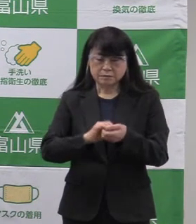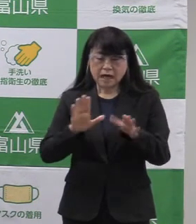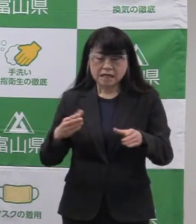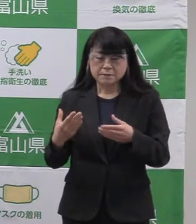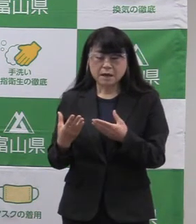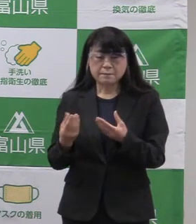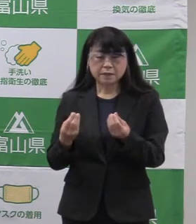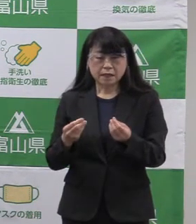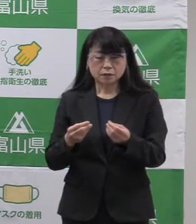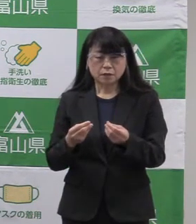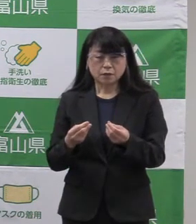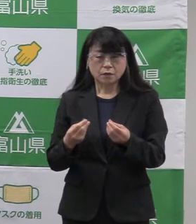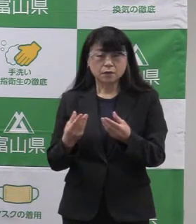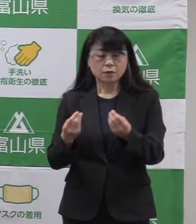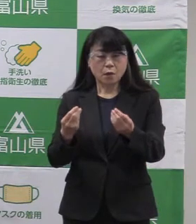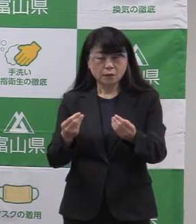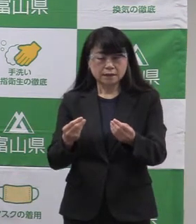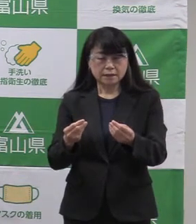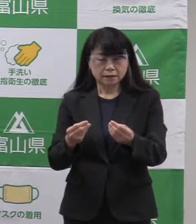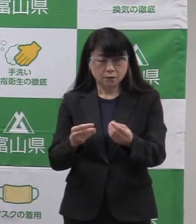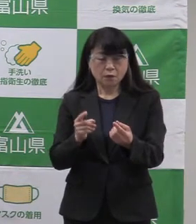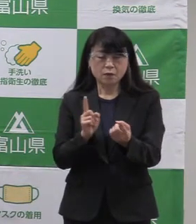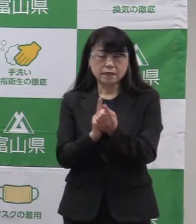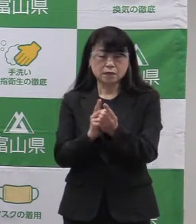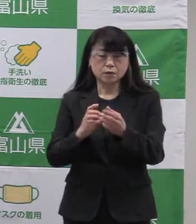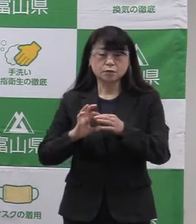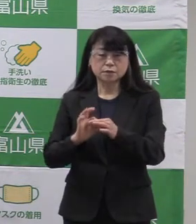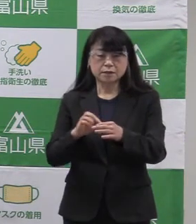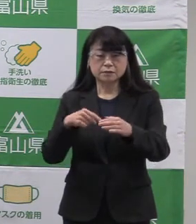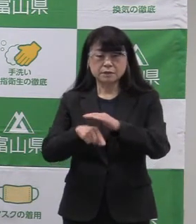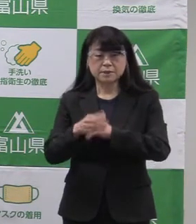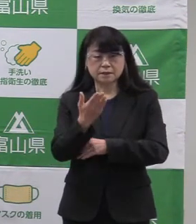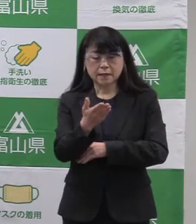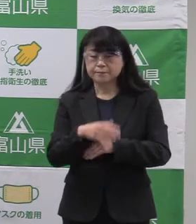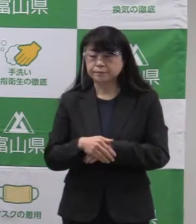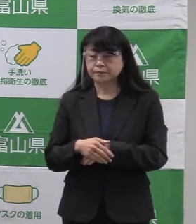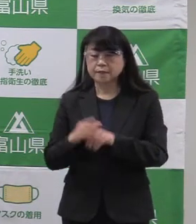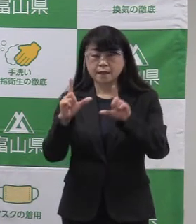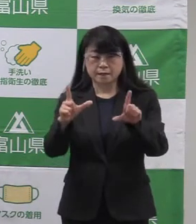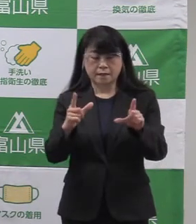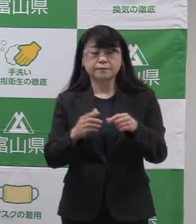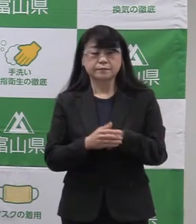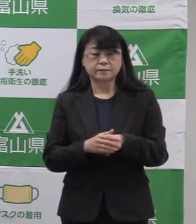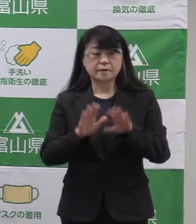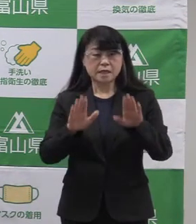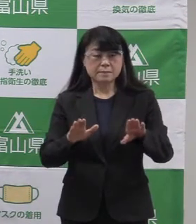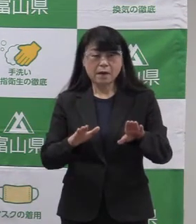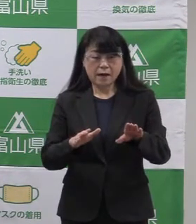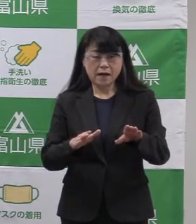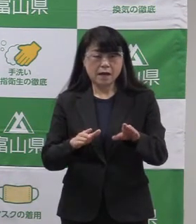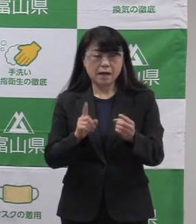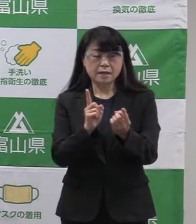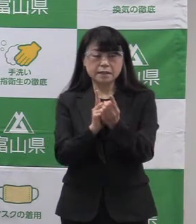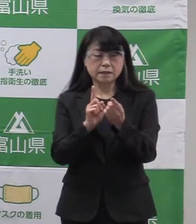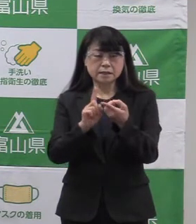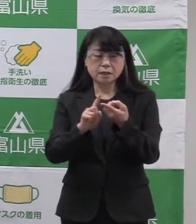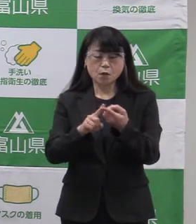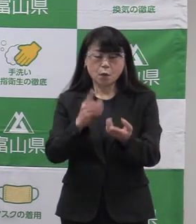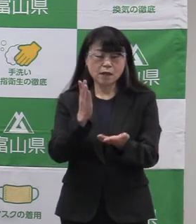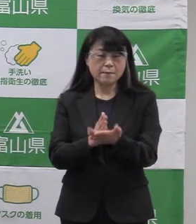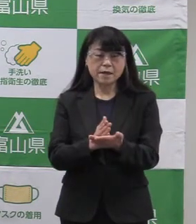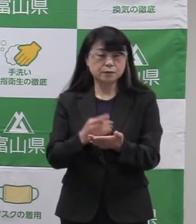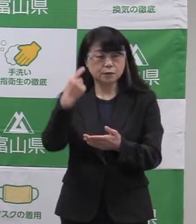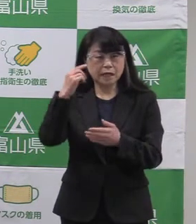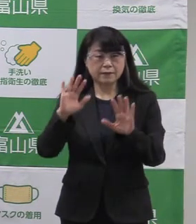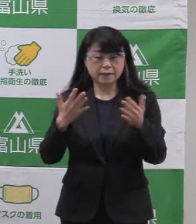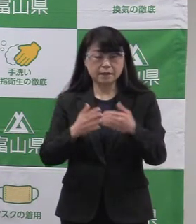るということになるでしょうか。 はい、現時点では適用をやめるということは考えています。 こういった懸念